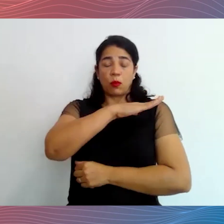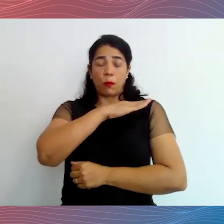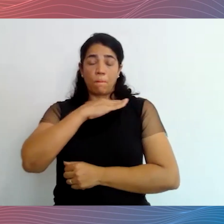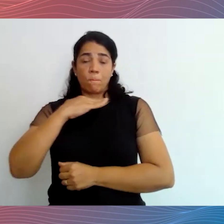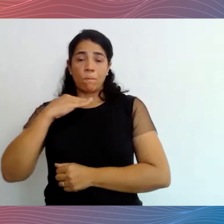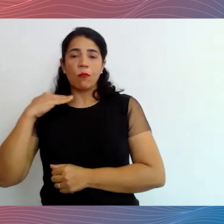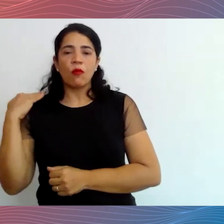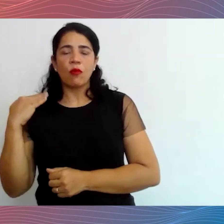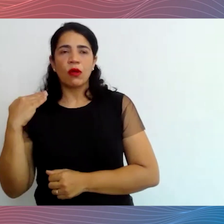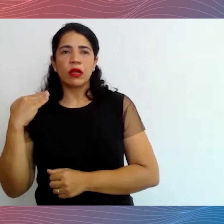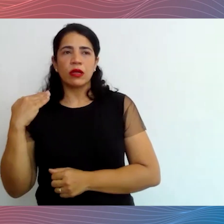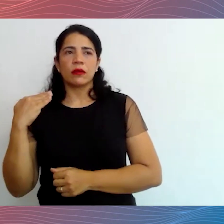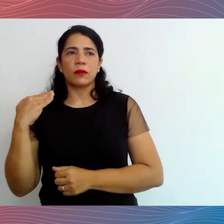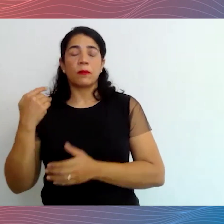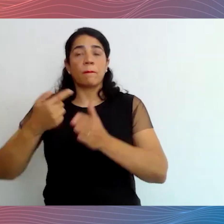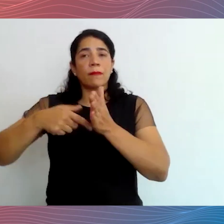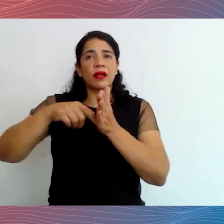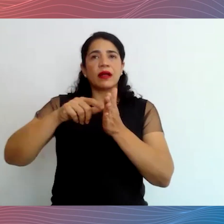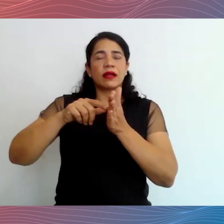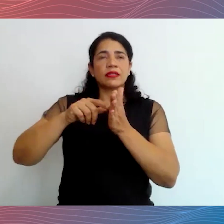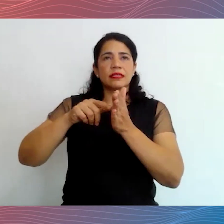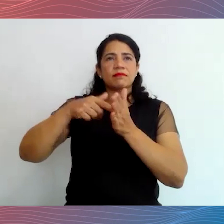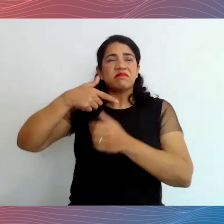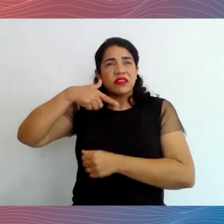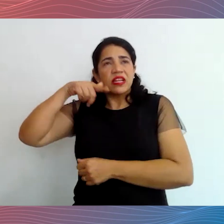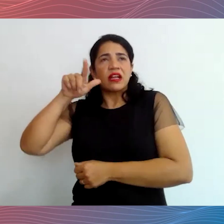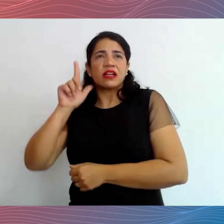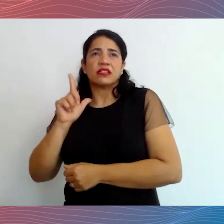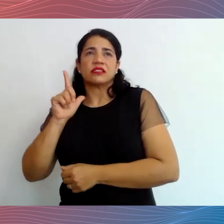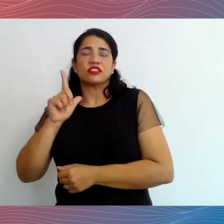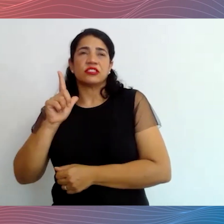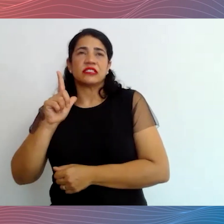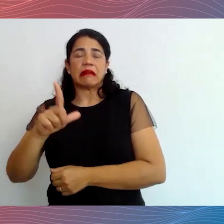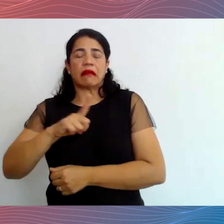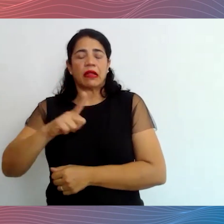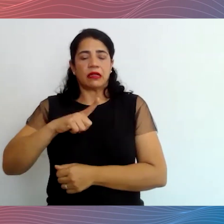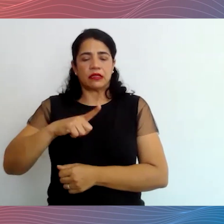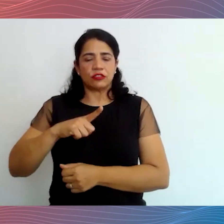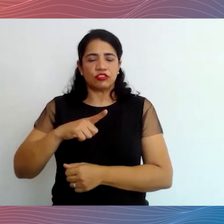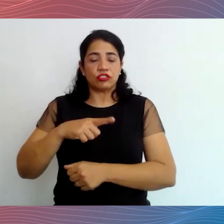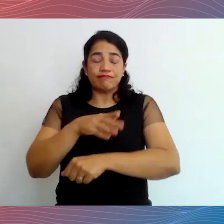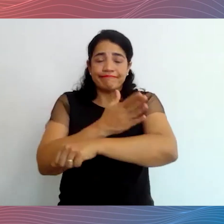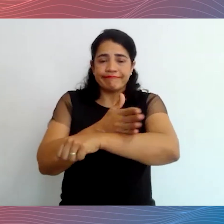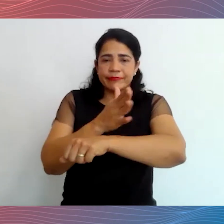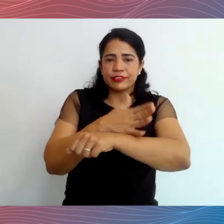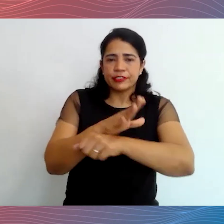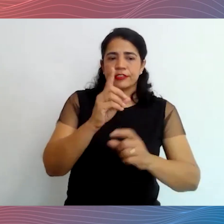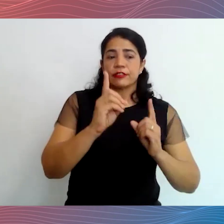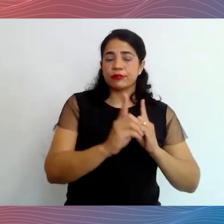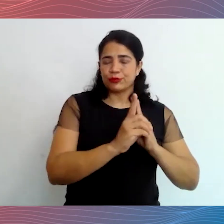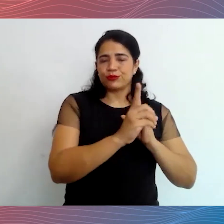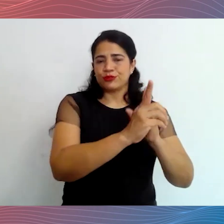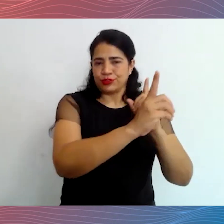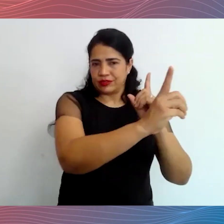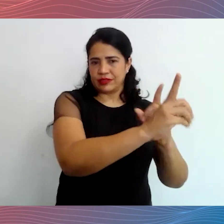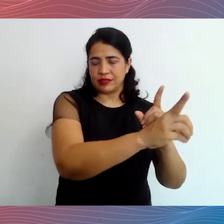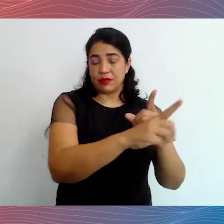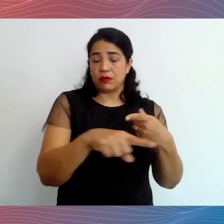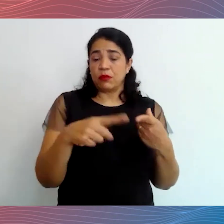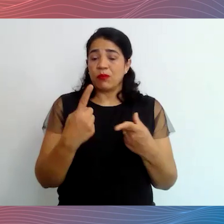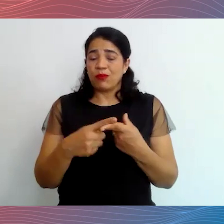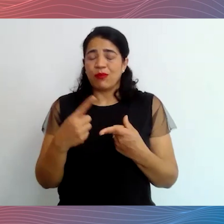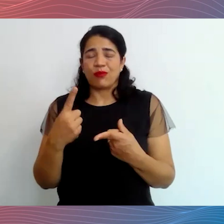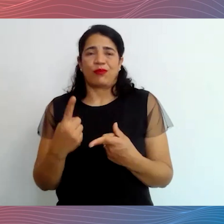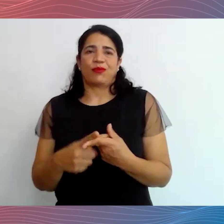há presença dEle. Depois da ressurreição, Ele veio em outra forma. Ele estava com um corpo de ressurreição, não mais aquele corpo